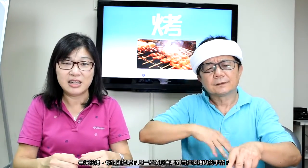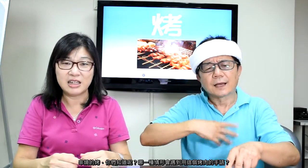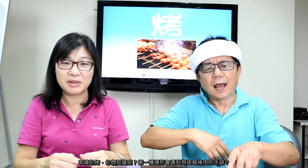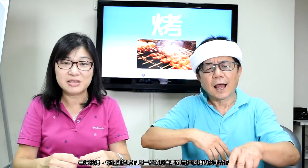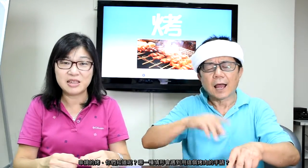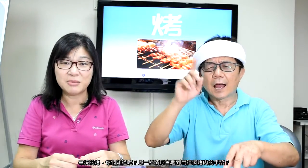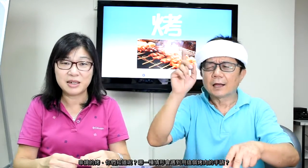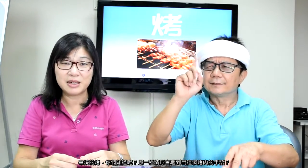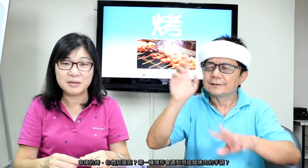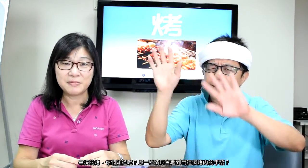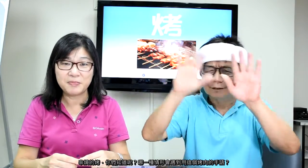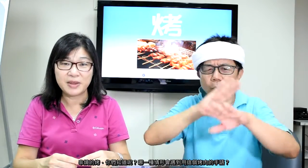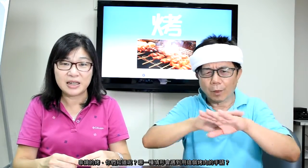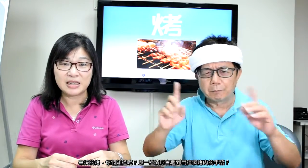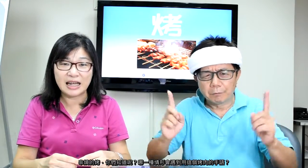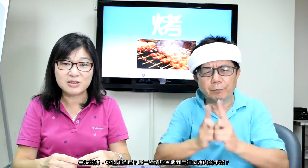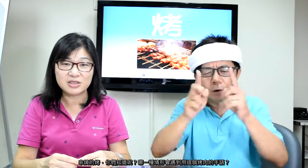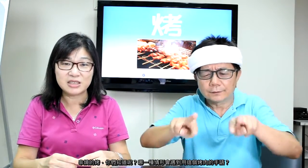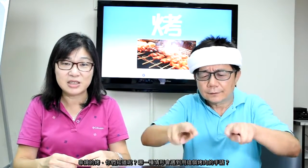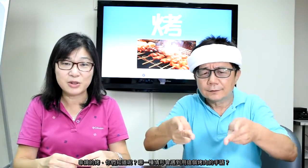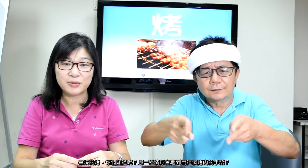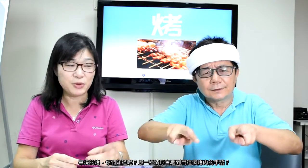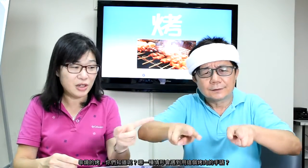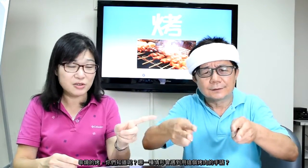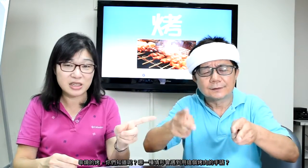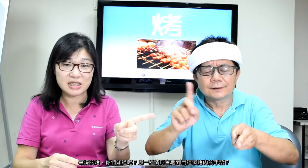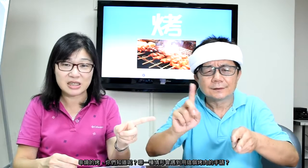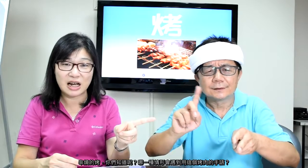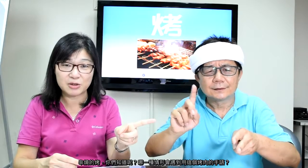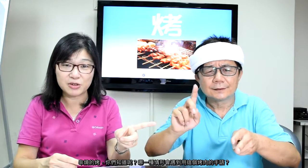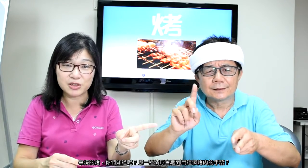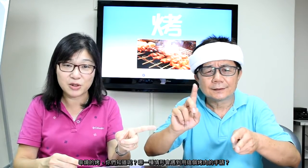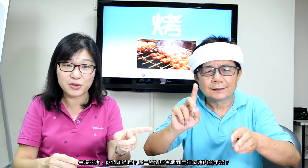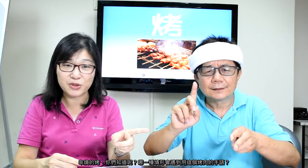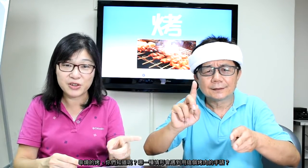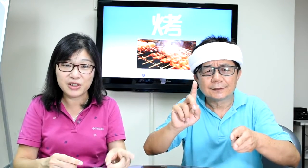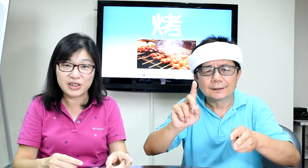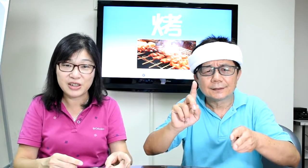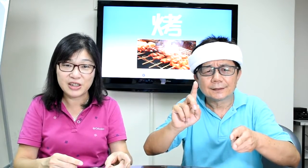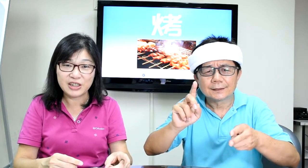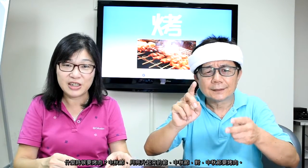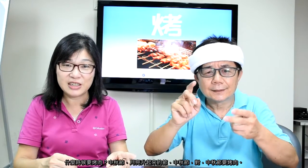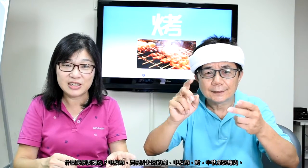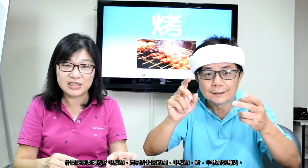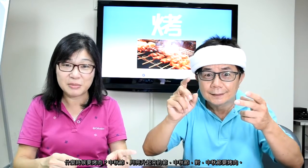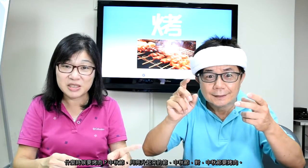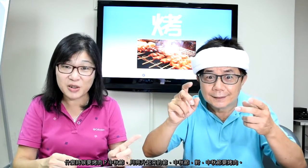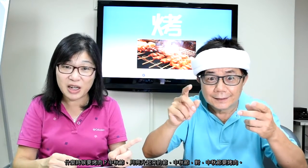你们知道吗？哪一种情形会遇到用这个烤肉的手语？什么时候要